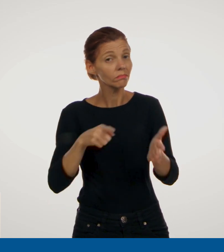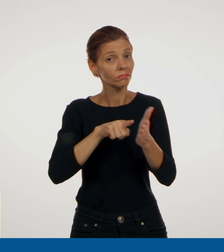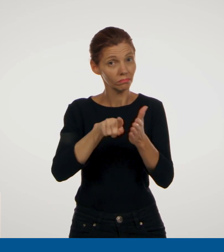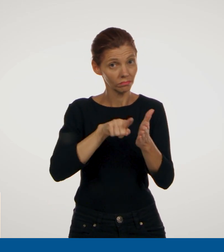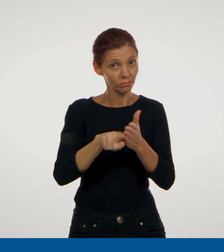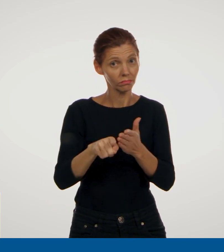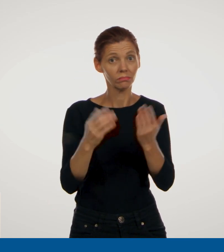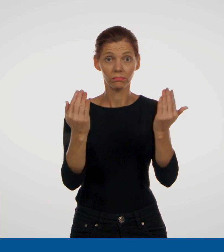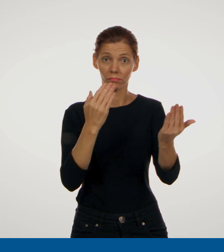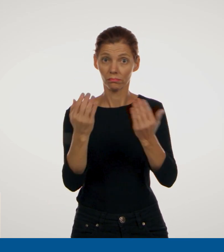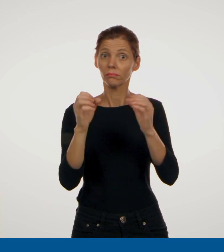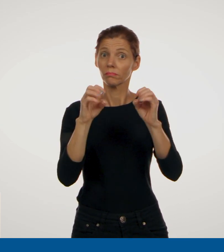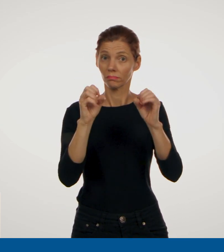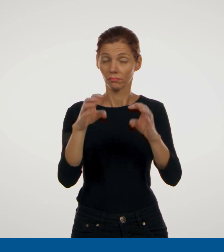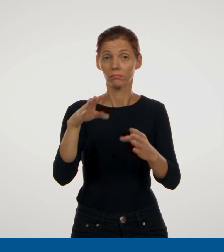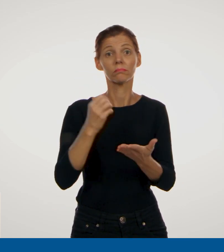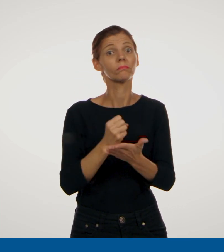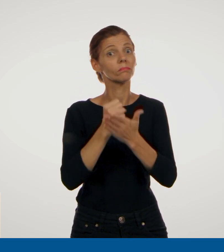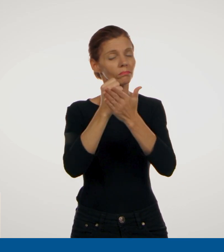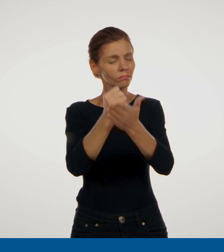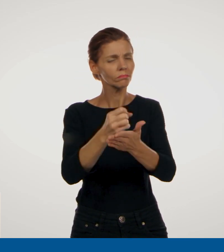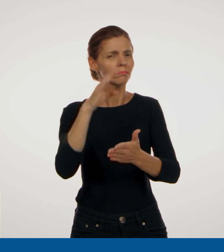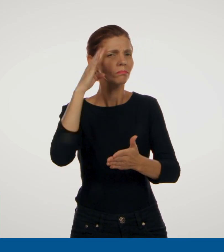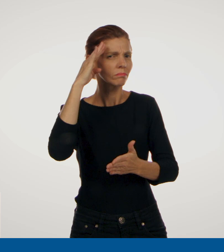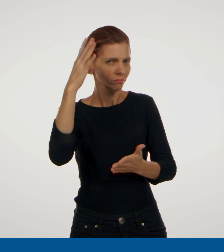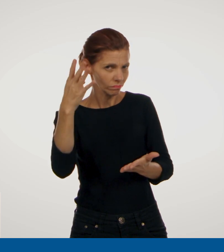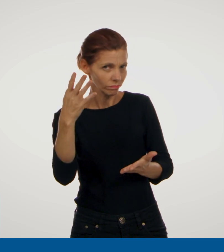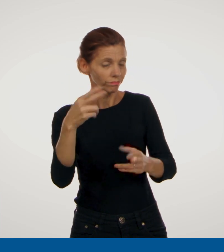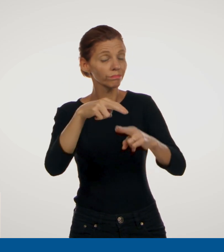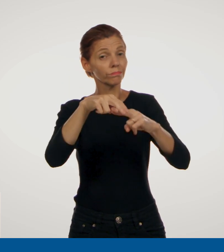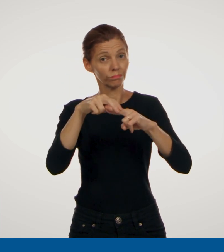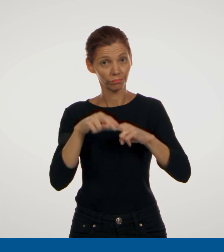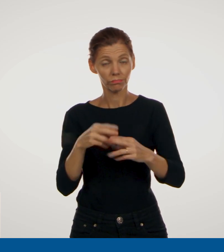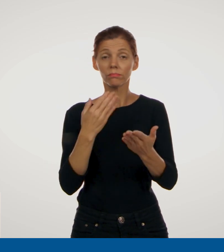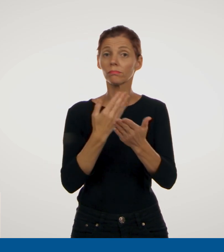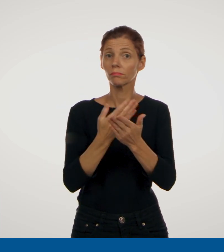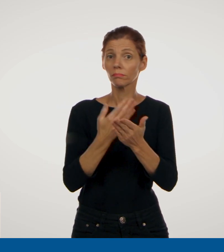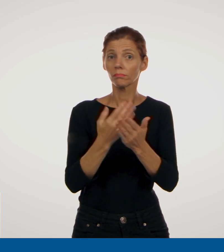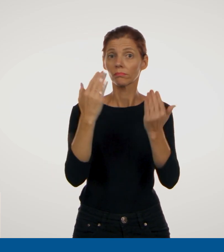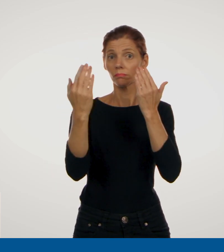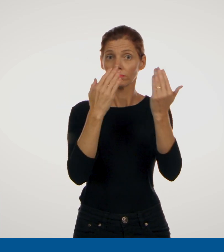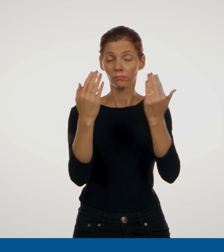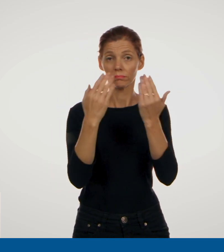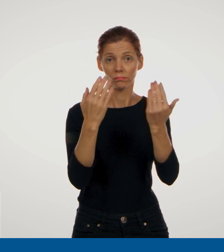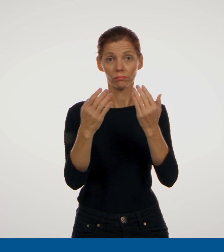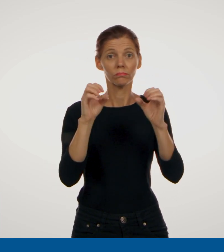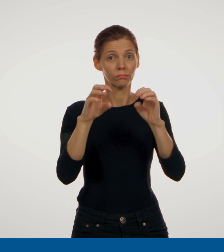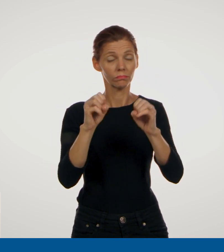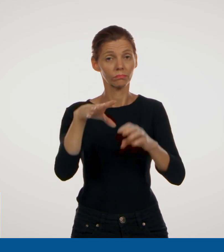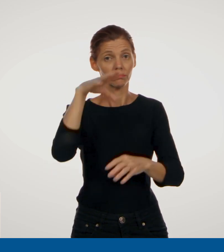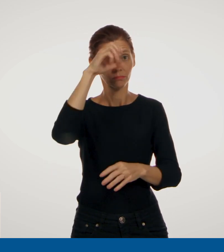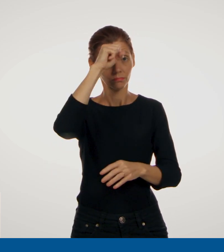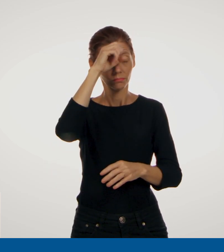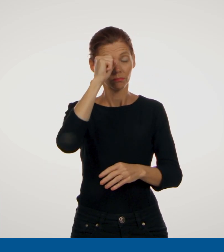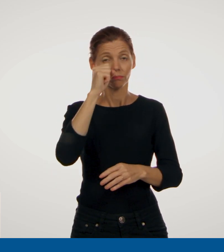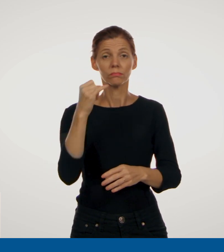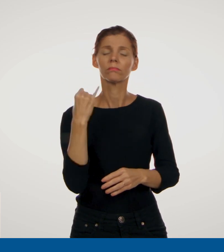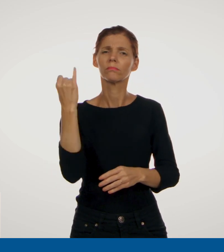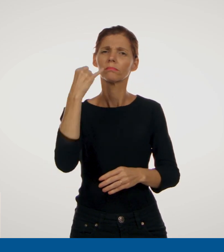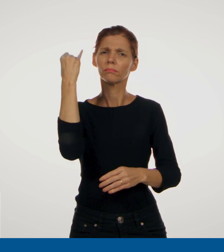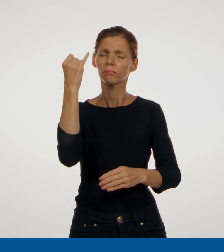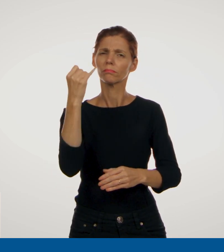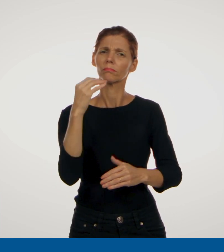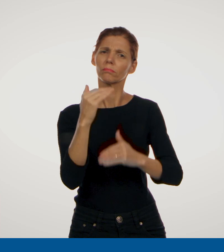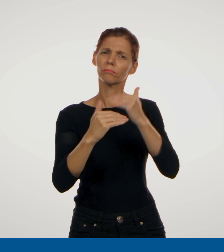educação pode refletir. Portanto, estudar psicologia da educação e da aprendizagem é importante para construir uma